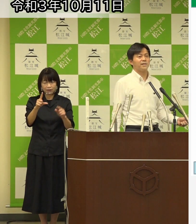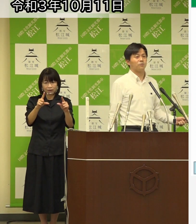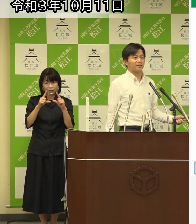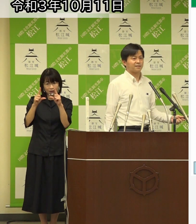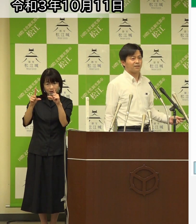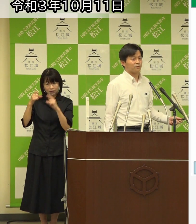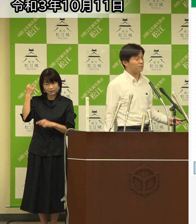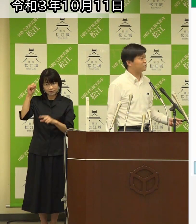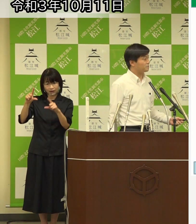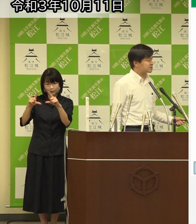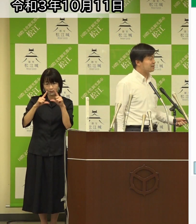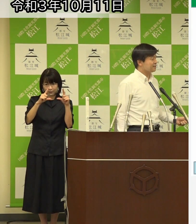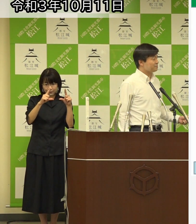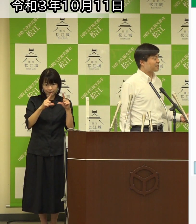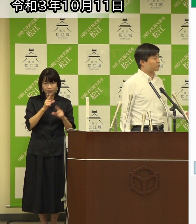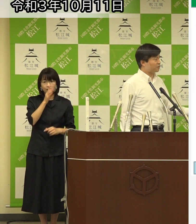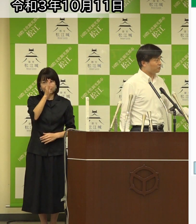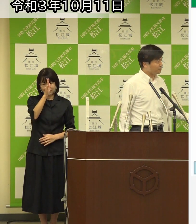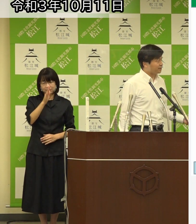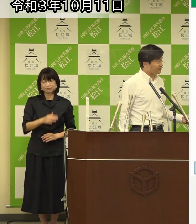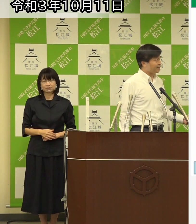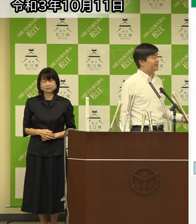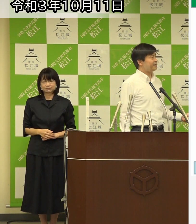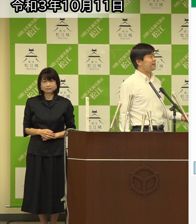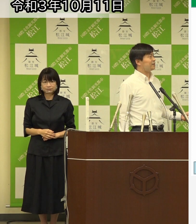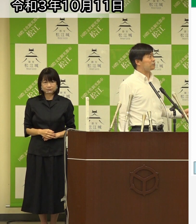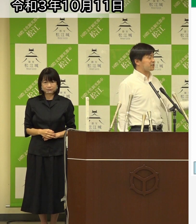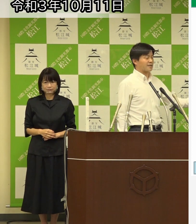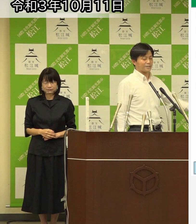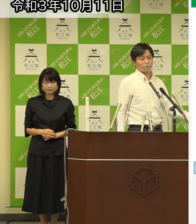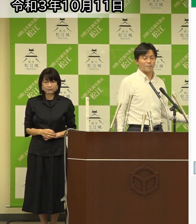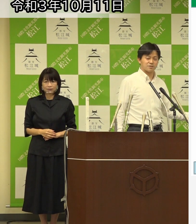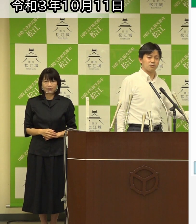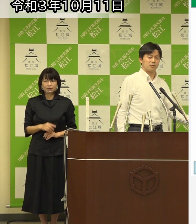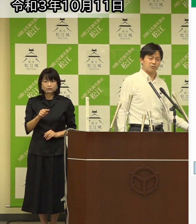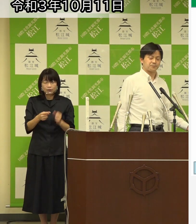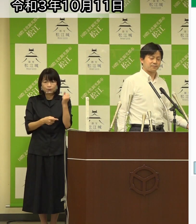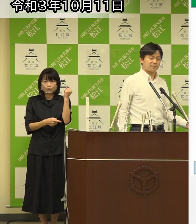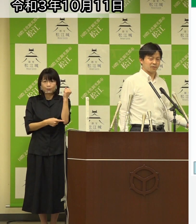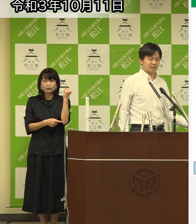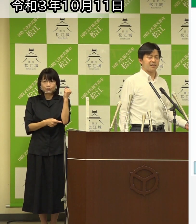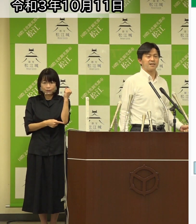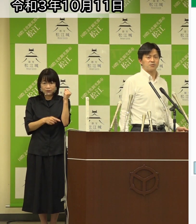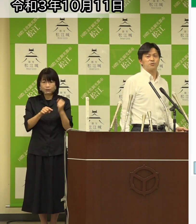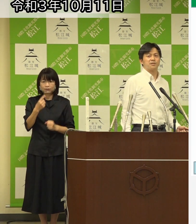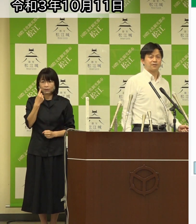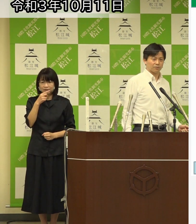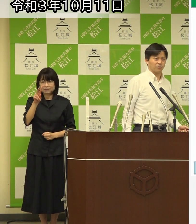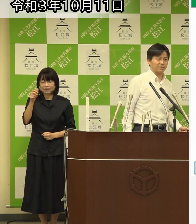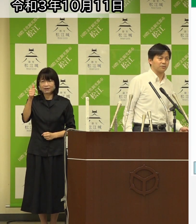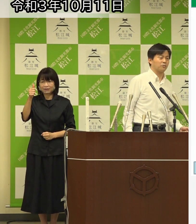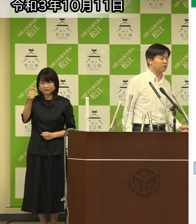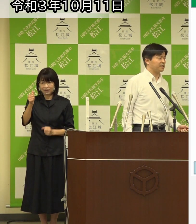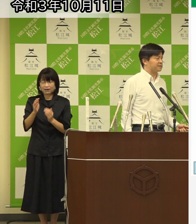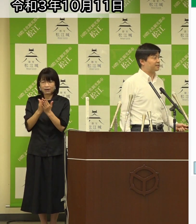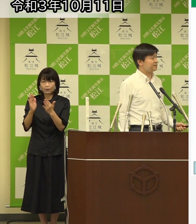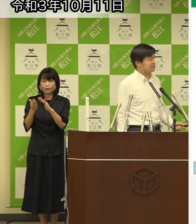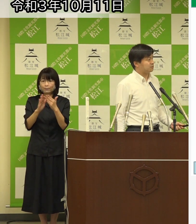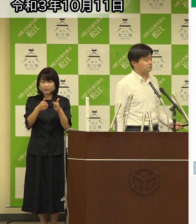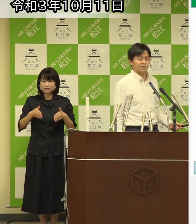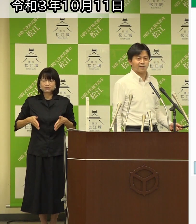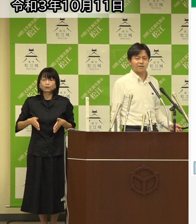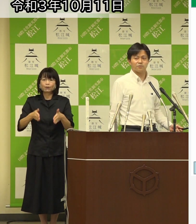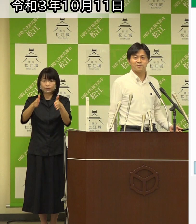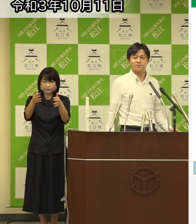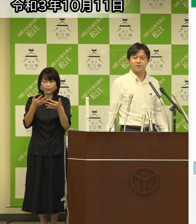てのご意見をいただきたいと思っております。またそれを受けて、この白方本町通りをいかに活用していくかといったところにつなげていき